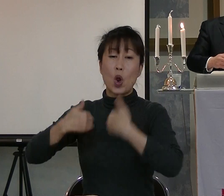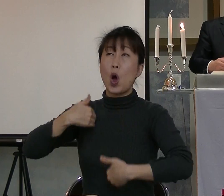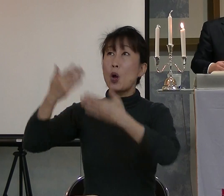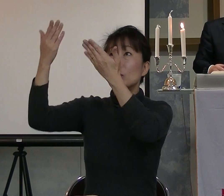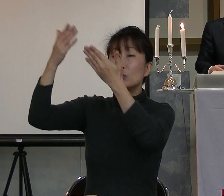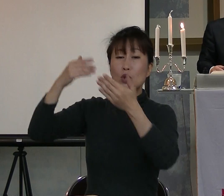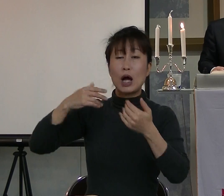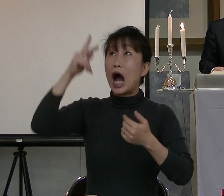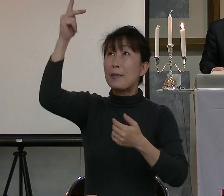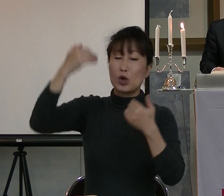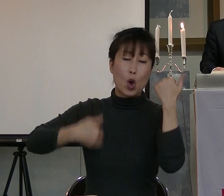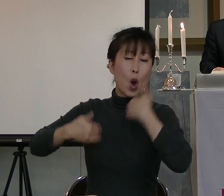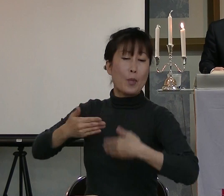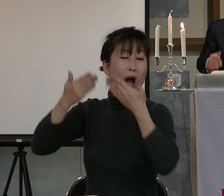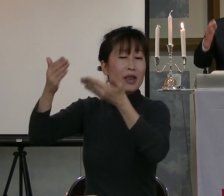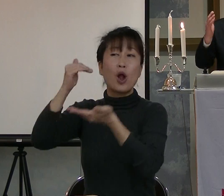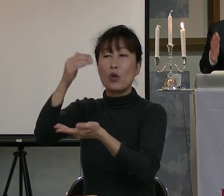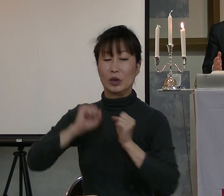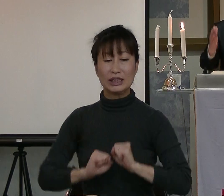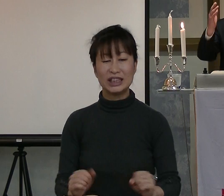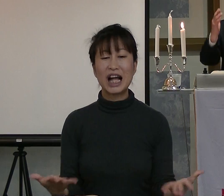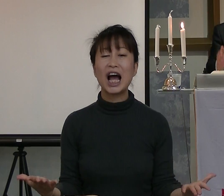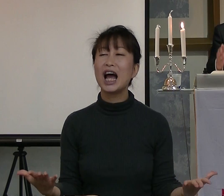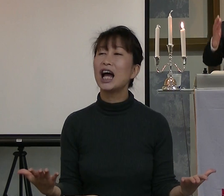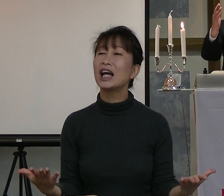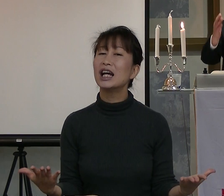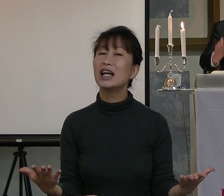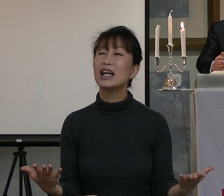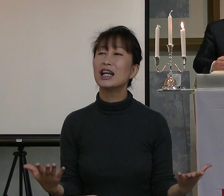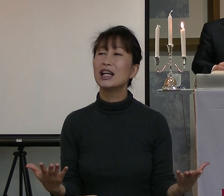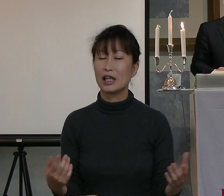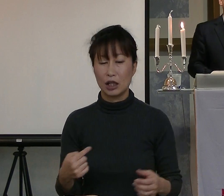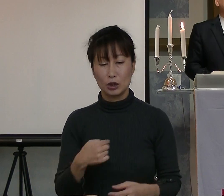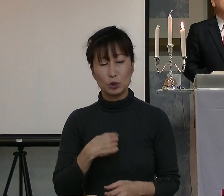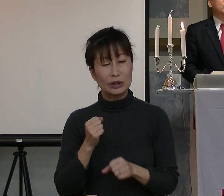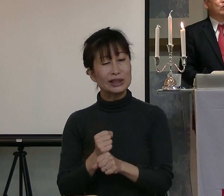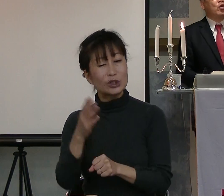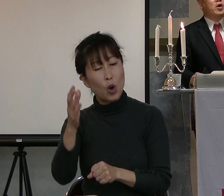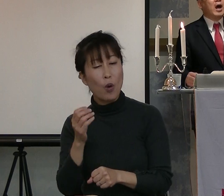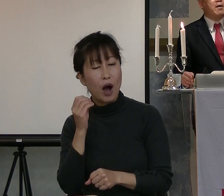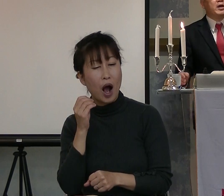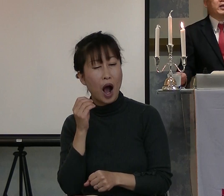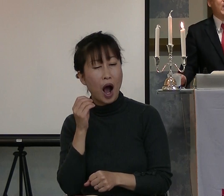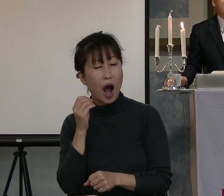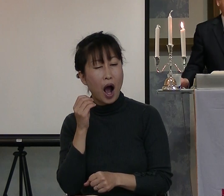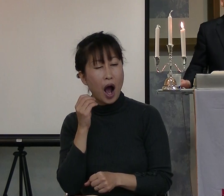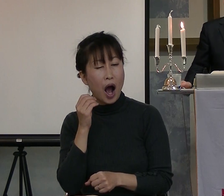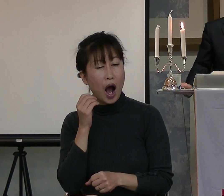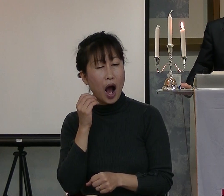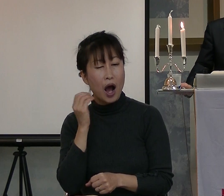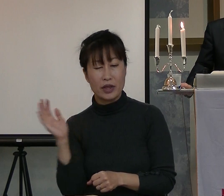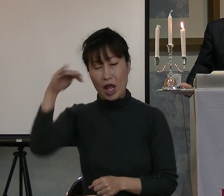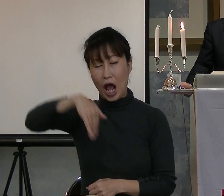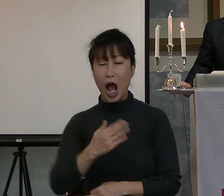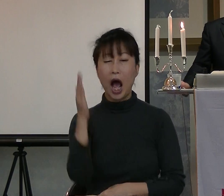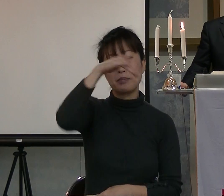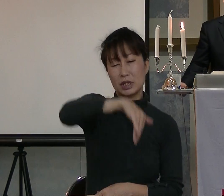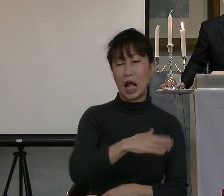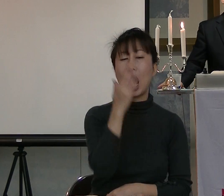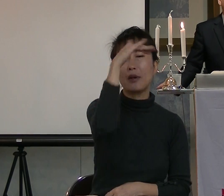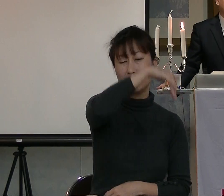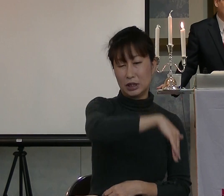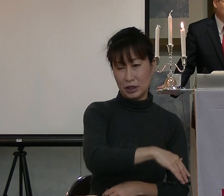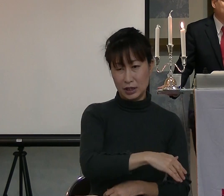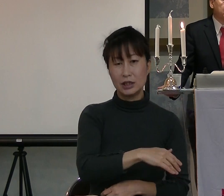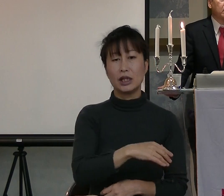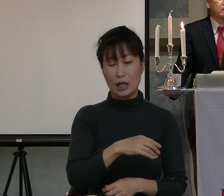に、自分の信仰は感情的で、そのあまりにも激しい波の中にいるにもか